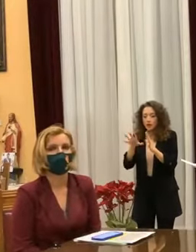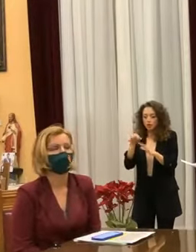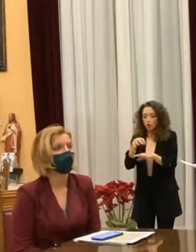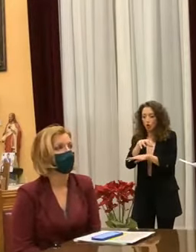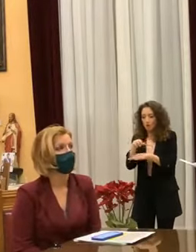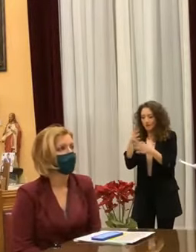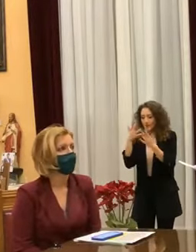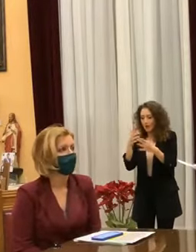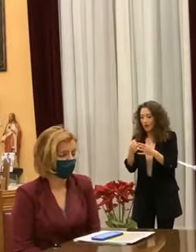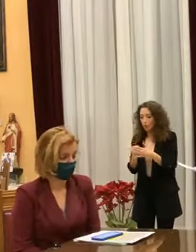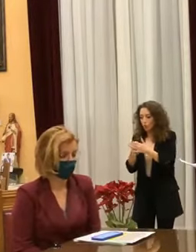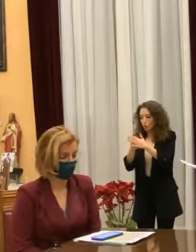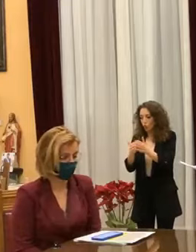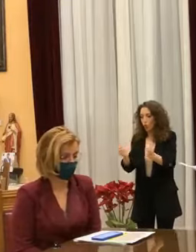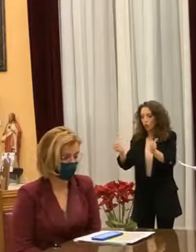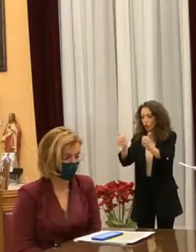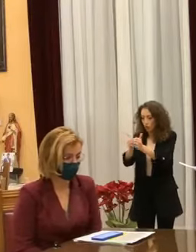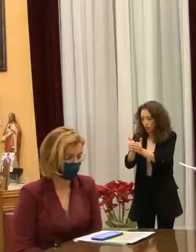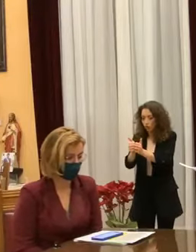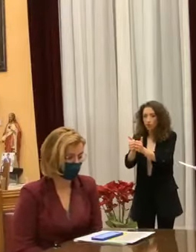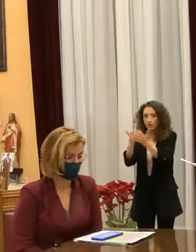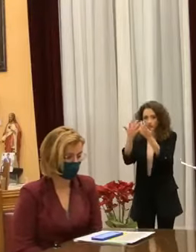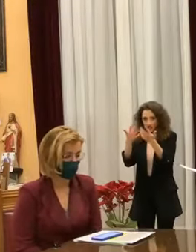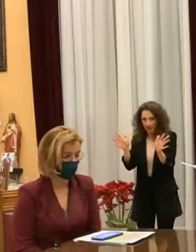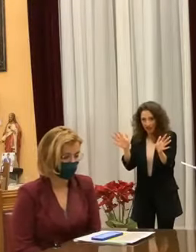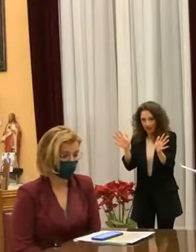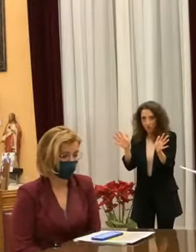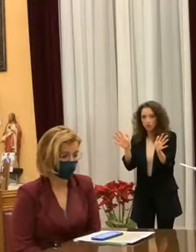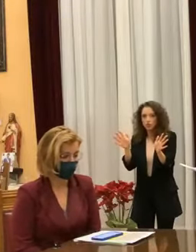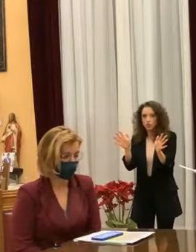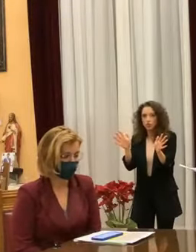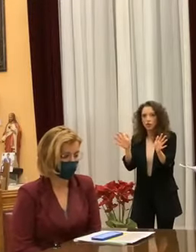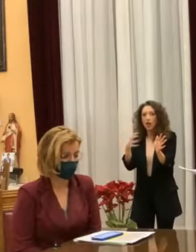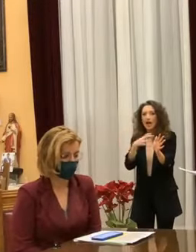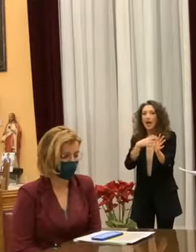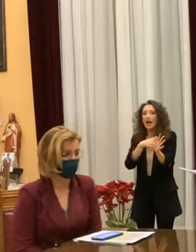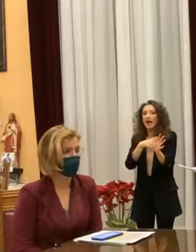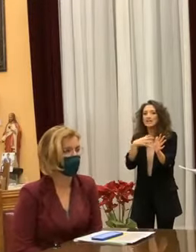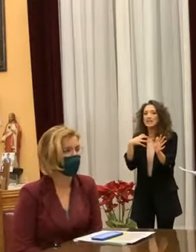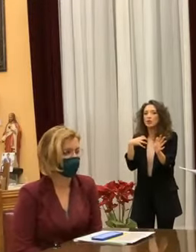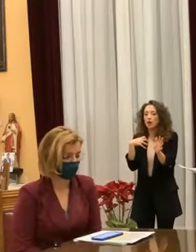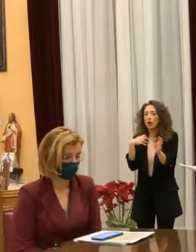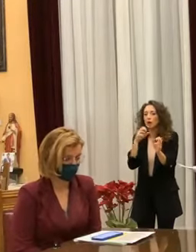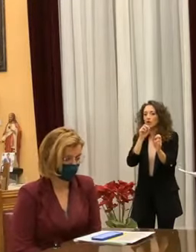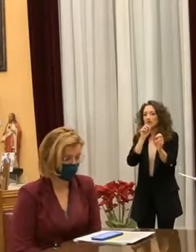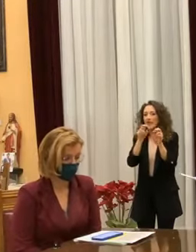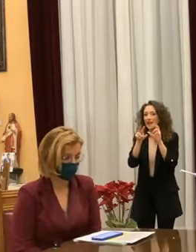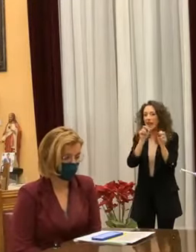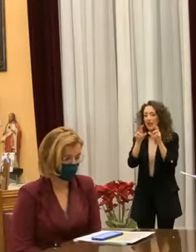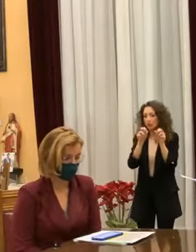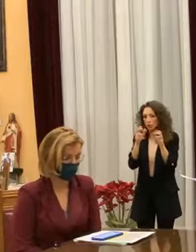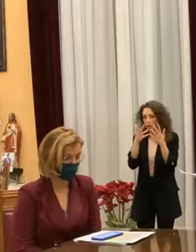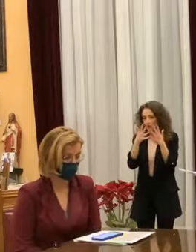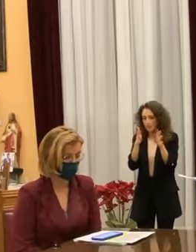pervenute all'indirizzo di questo assessorato alcune segnalazioni inerenti alla sussistenza di criticità in ordine